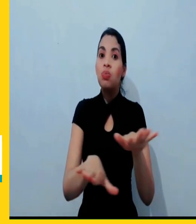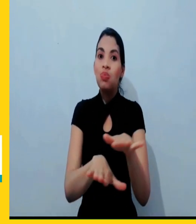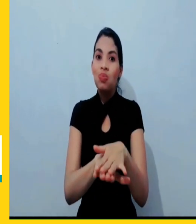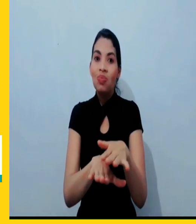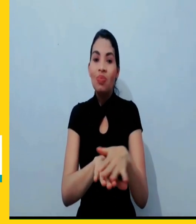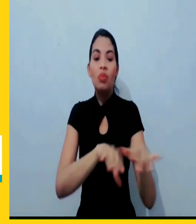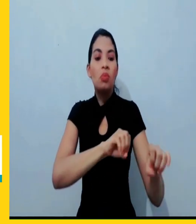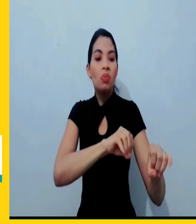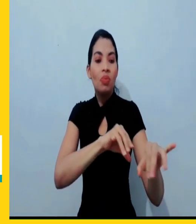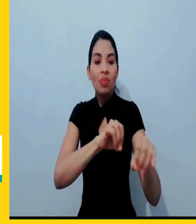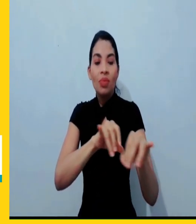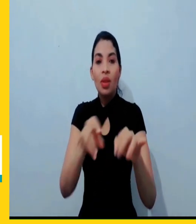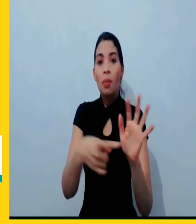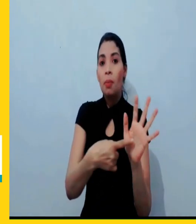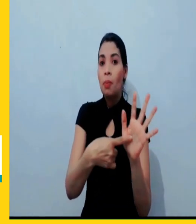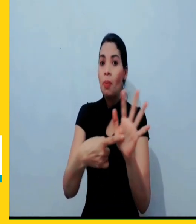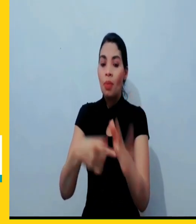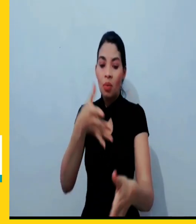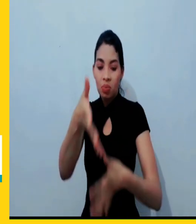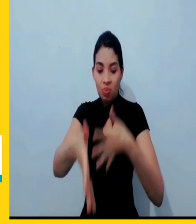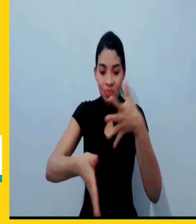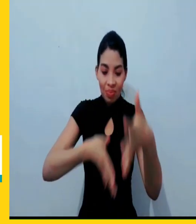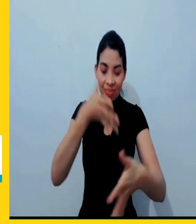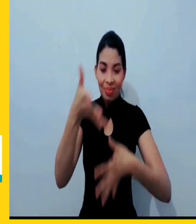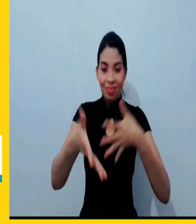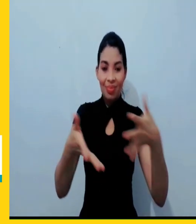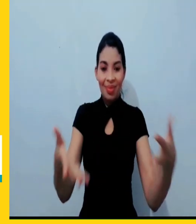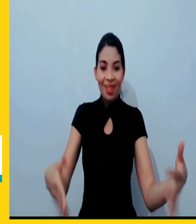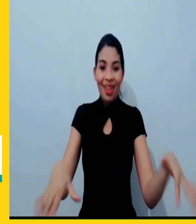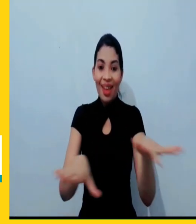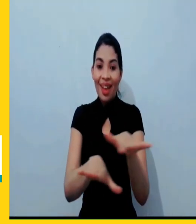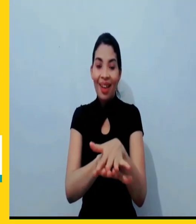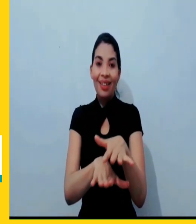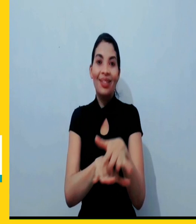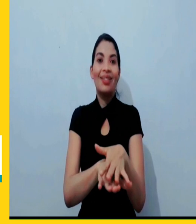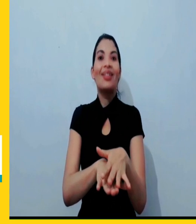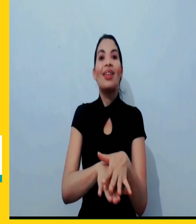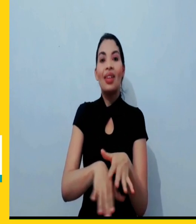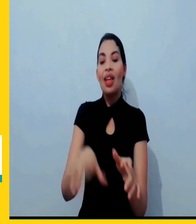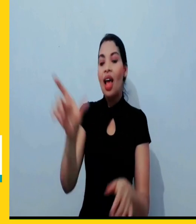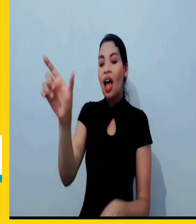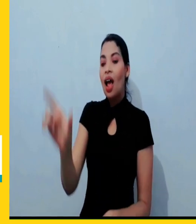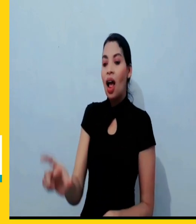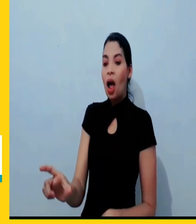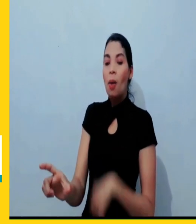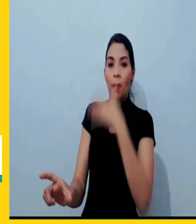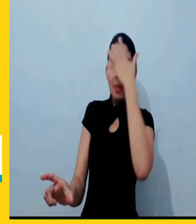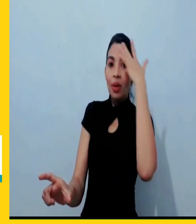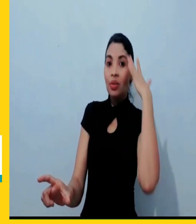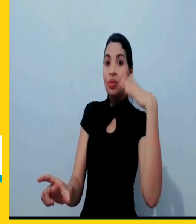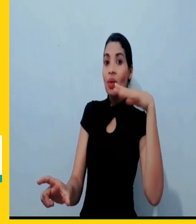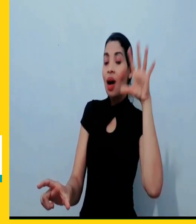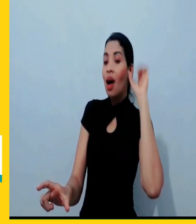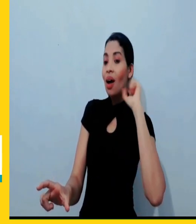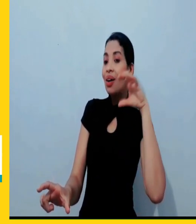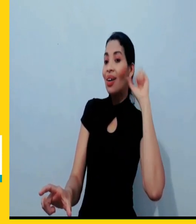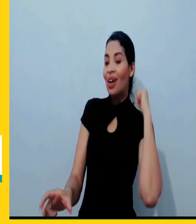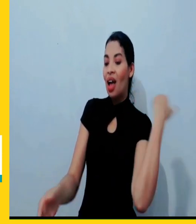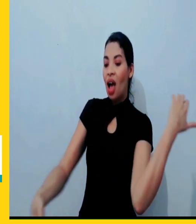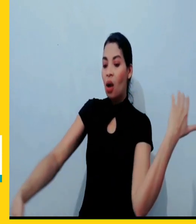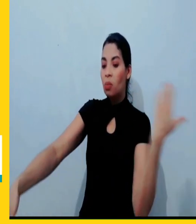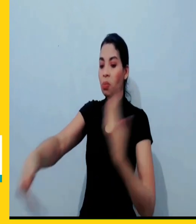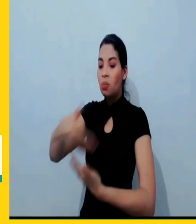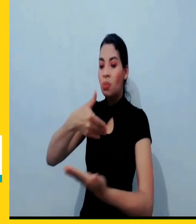é nesse contexto que esse trabalho propõe o ensino da Libras para os alunos ouvintes como forma